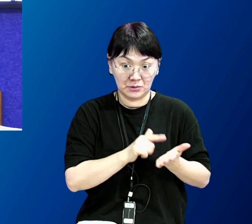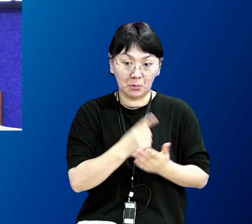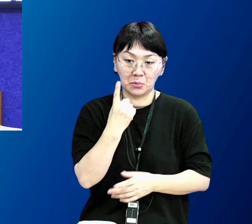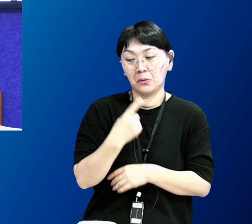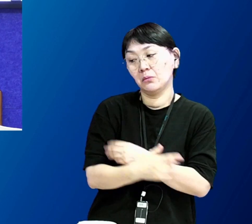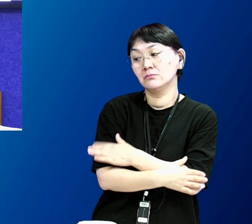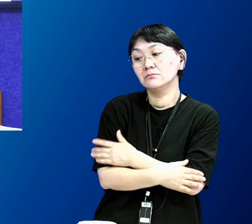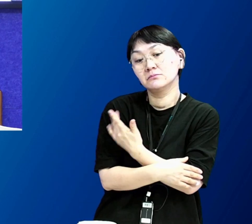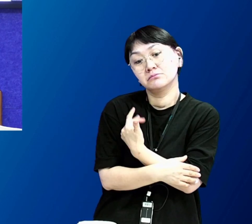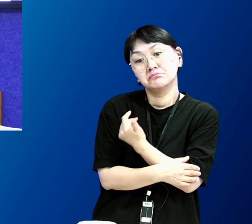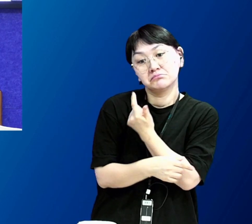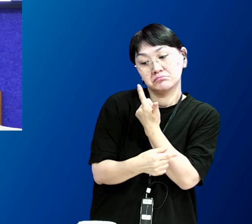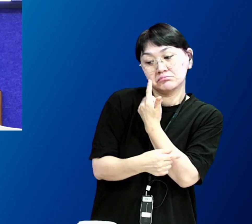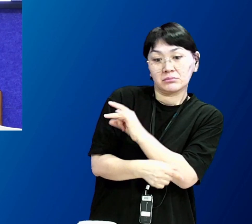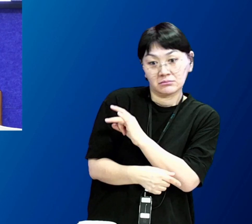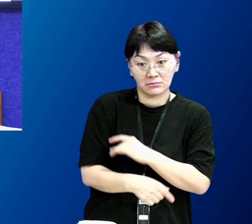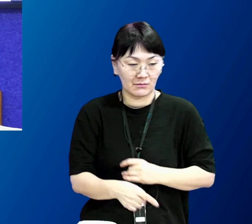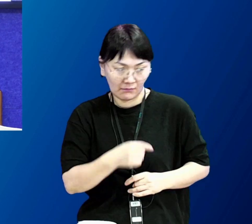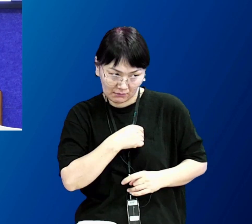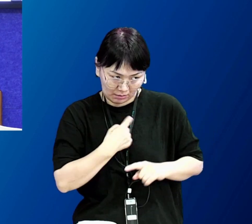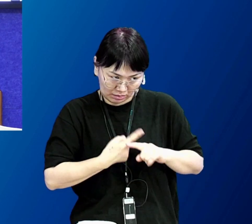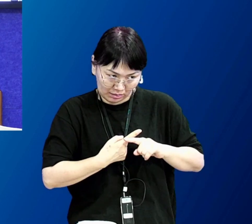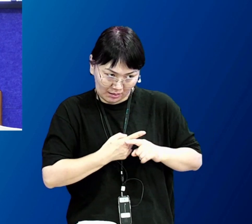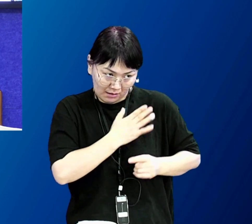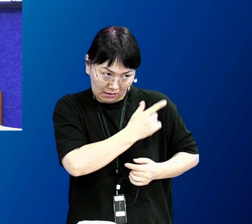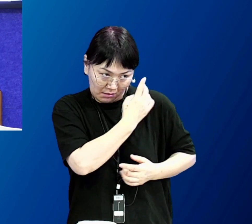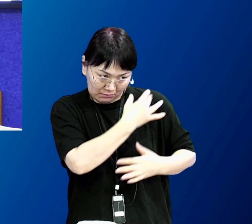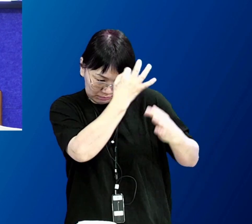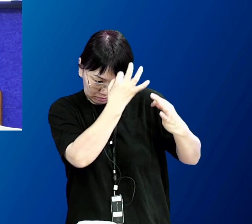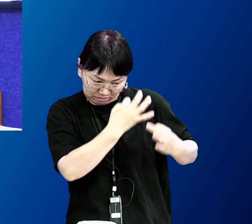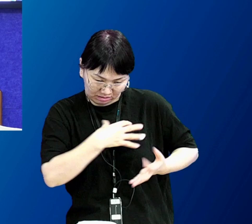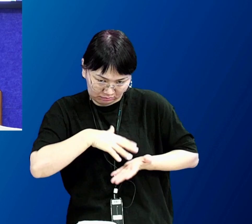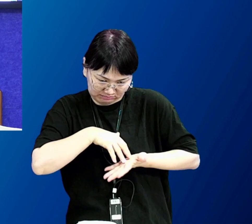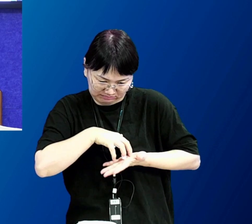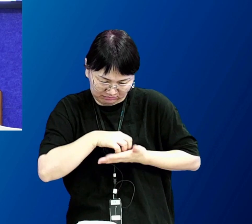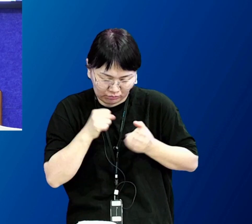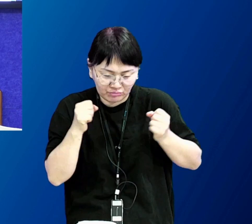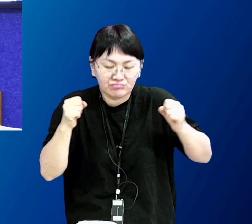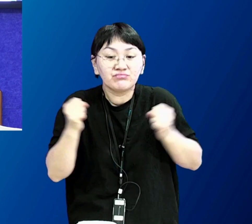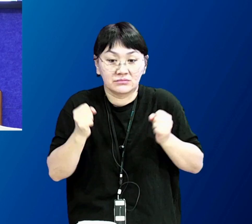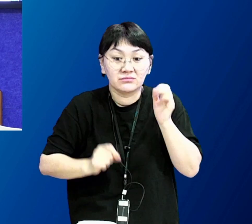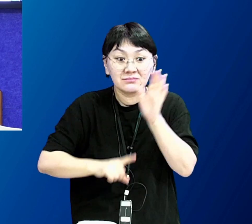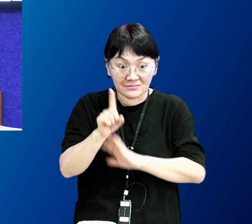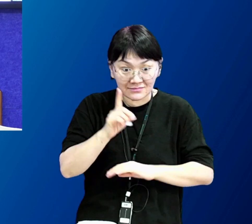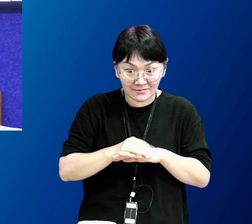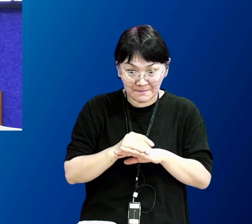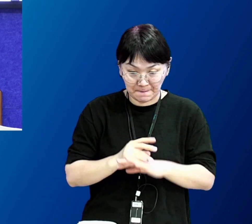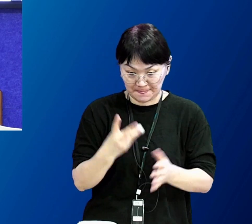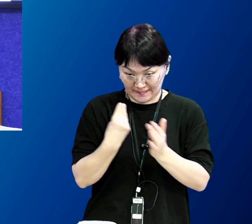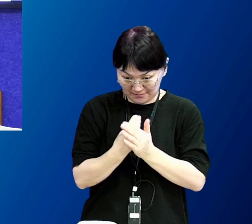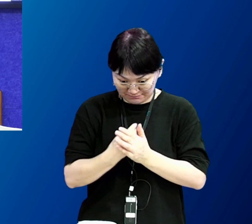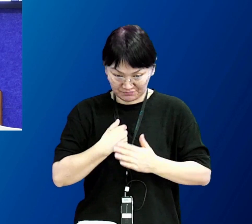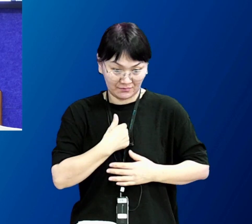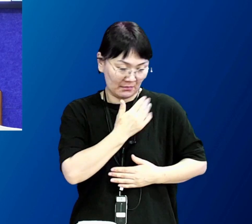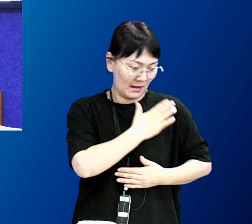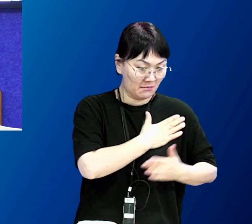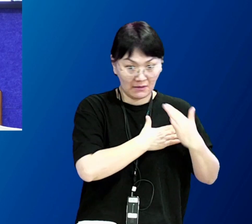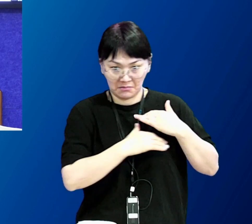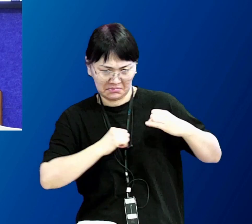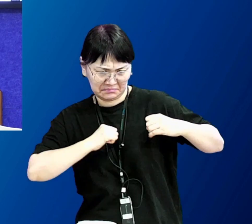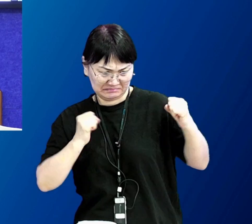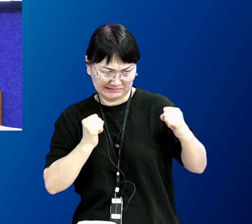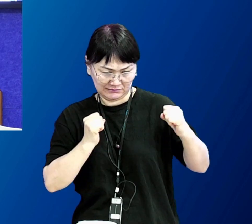тоож эхэлвэл яах вэ? Тэр хайр нь хөрж эхэлдэг. Тэр хайр нь хөрвөл эхнэр нөхрийн хооронд